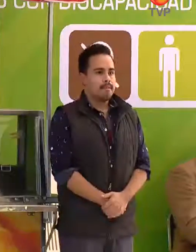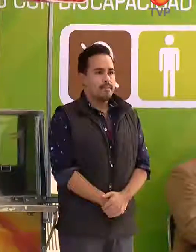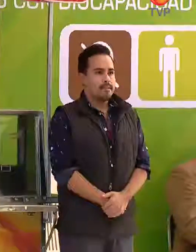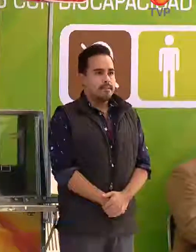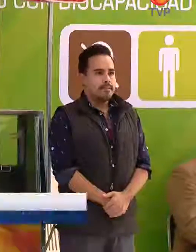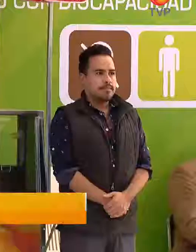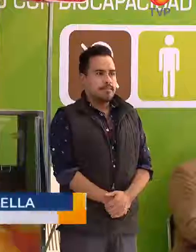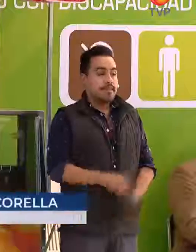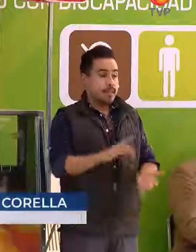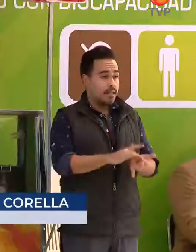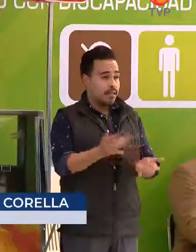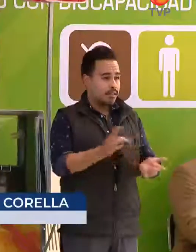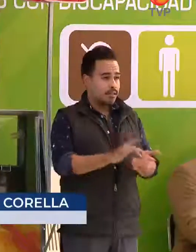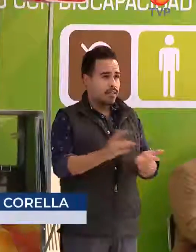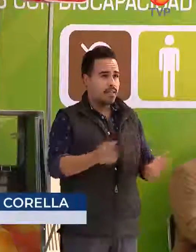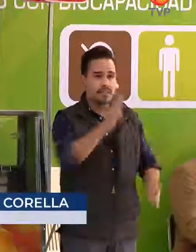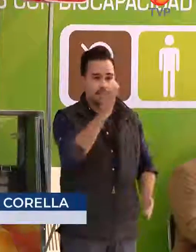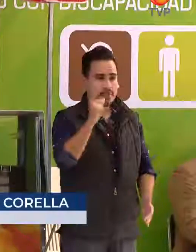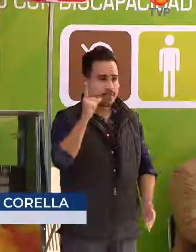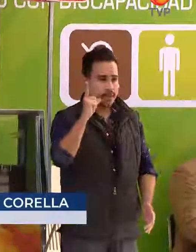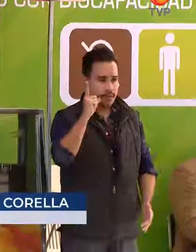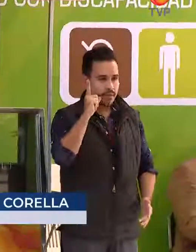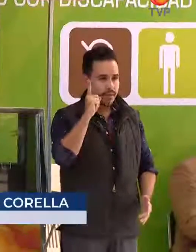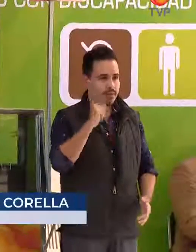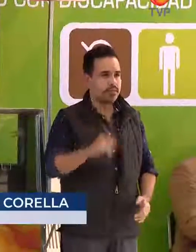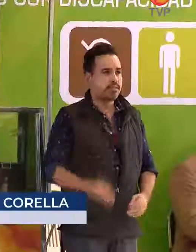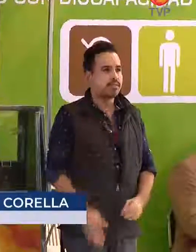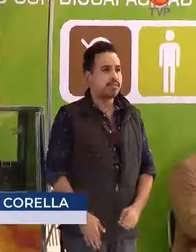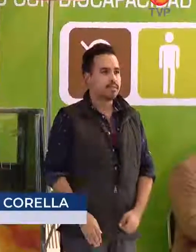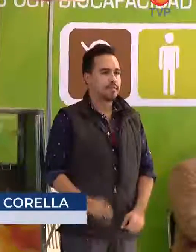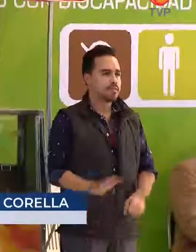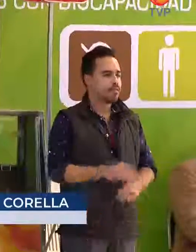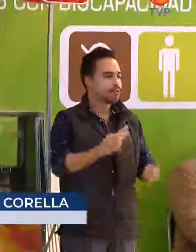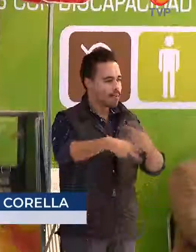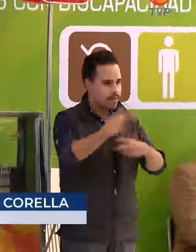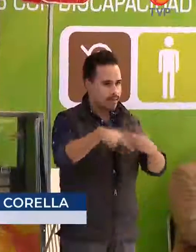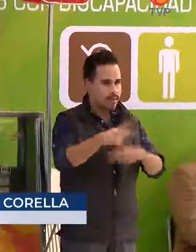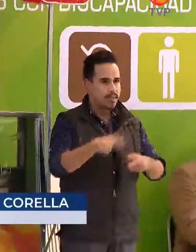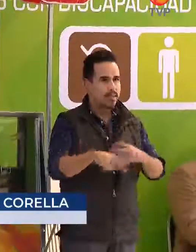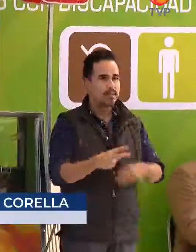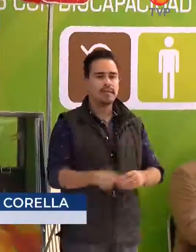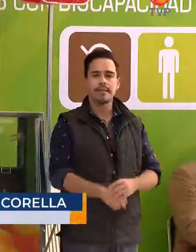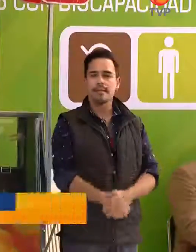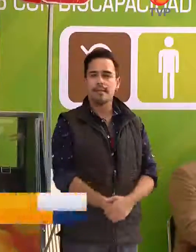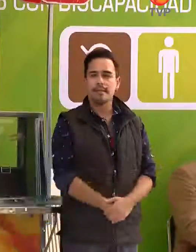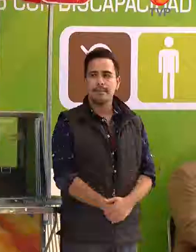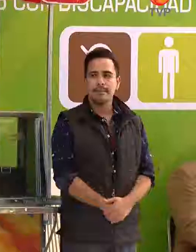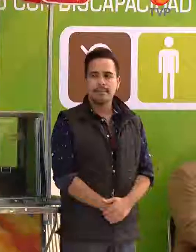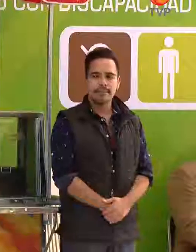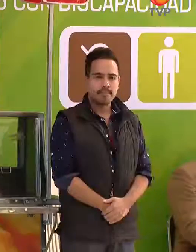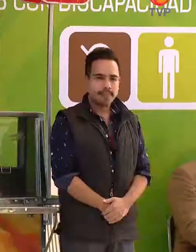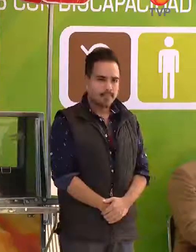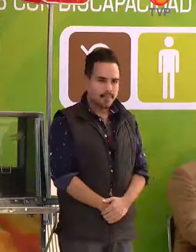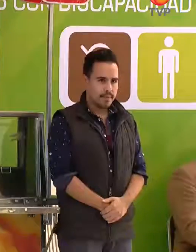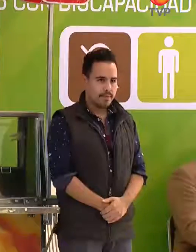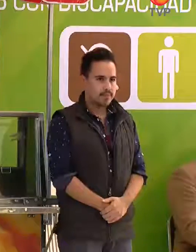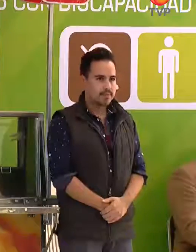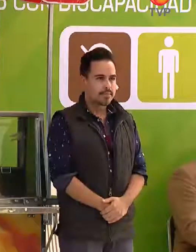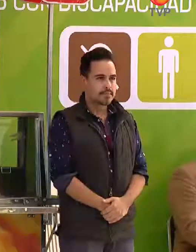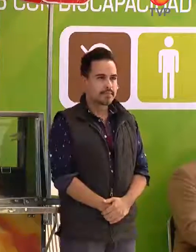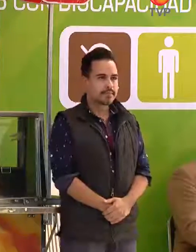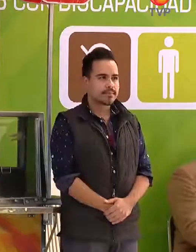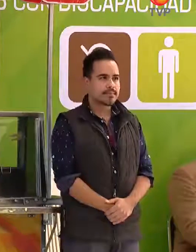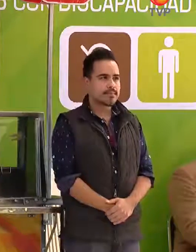agradecerles mucho su confianza y que se sigan acercando a este gobierno que ella quiere que es un gobierno facilitador cercano a la gente